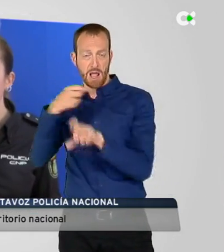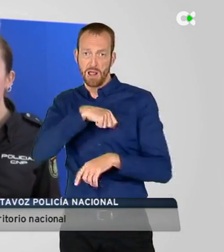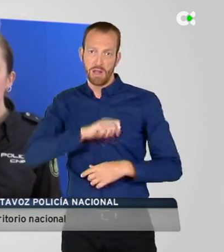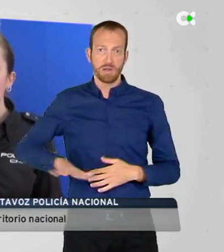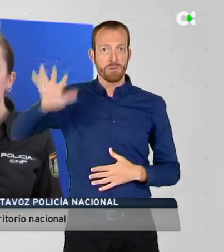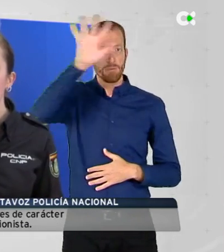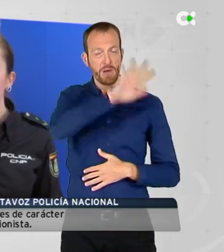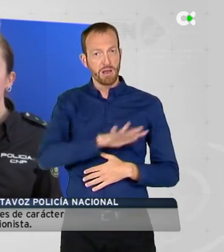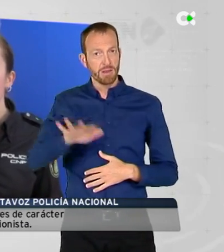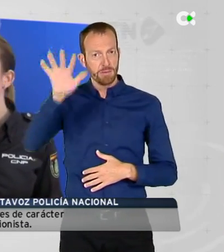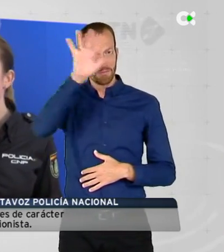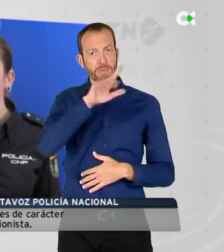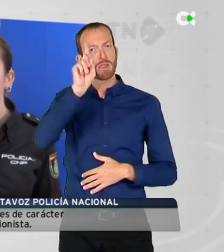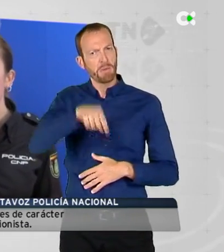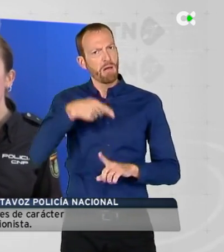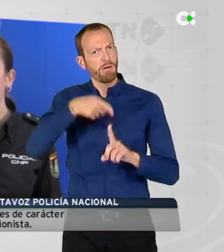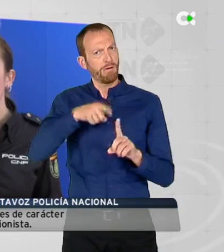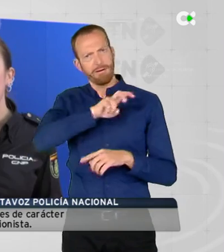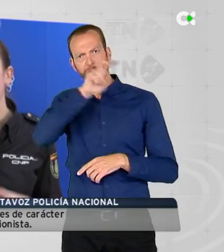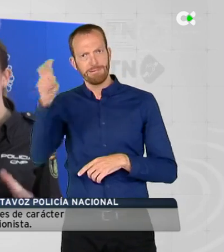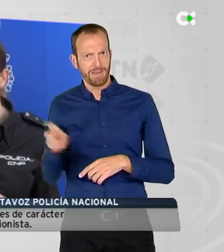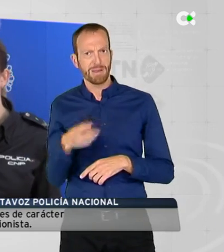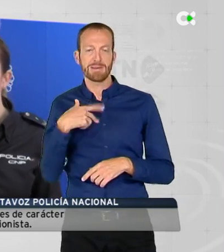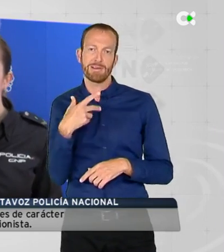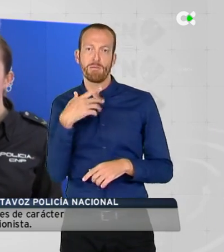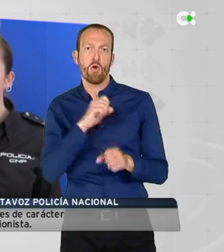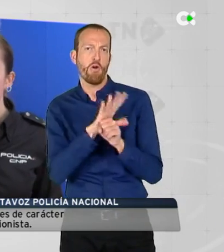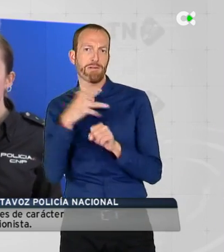territorio nacional y otros clientes de carácter negacionista.